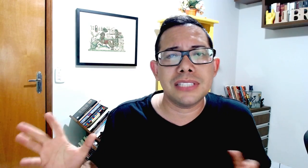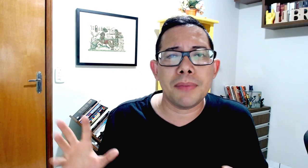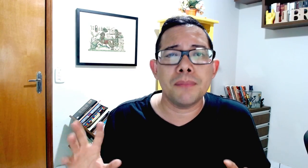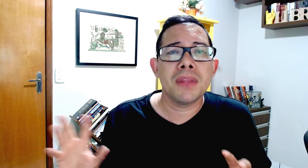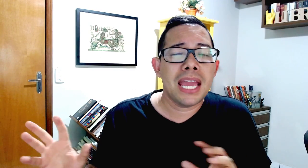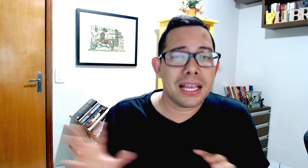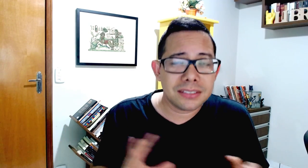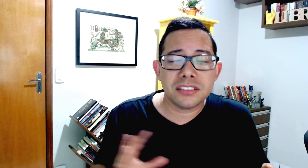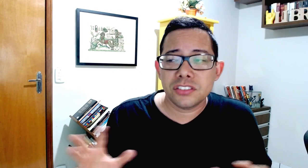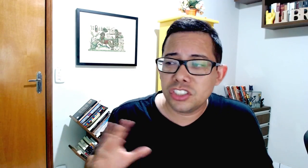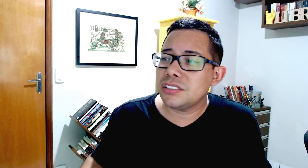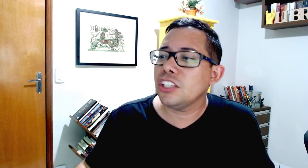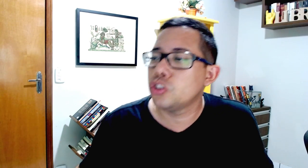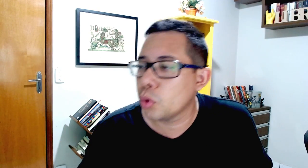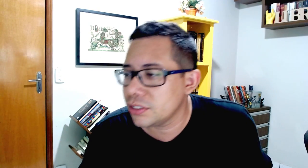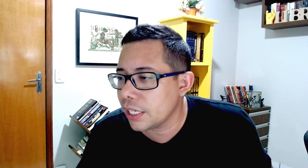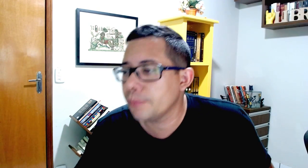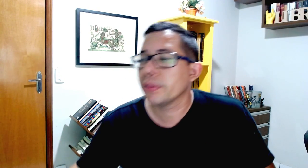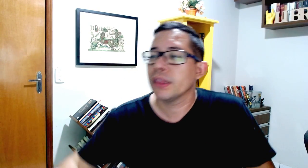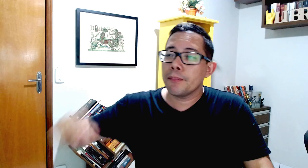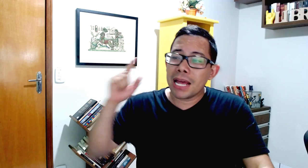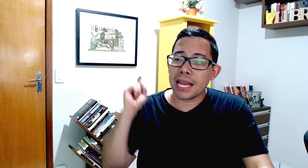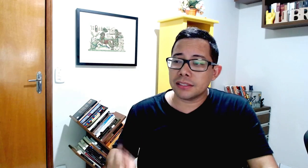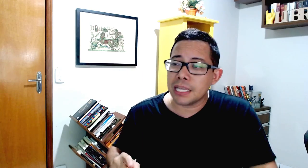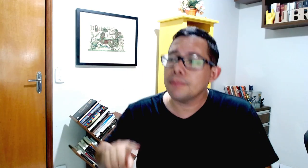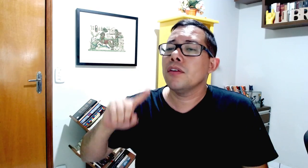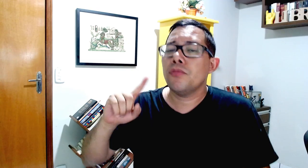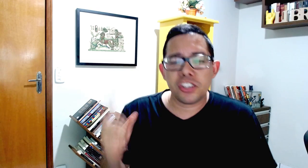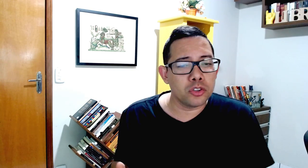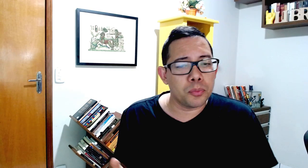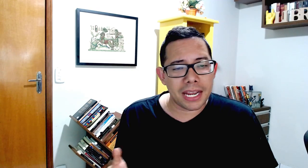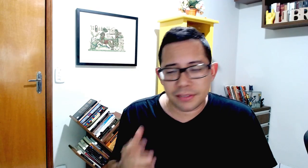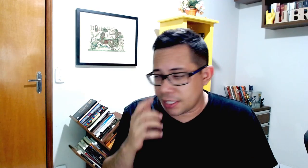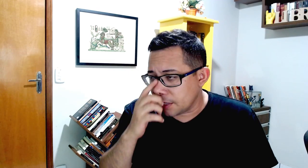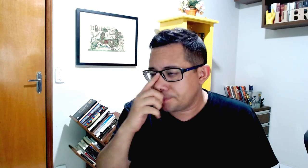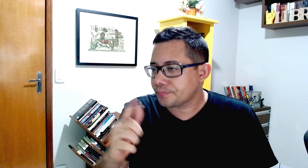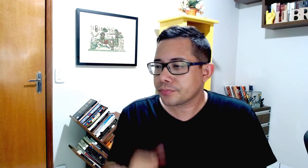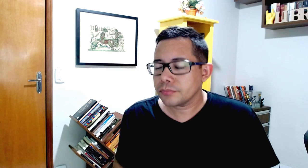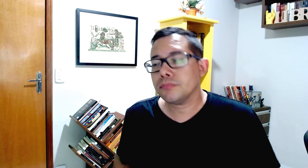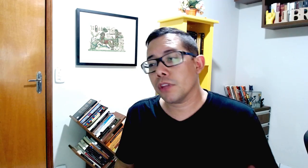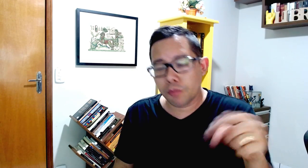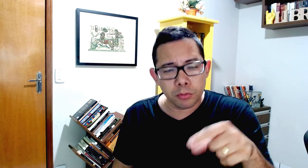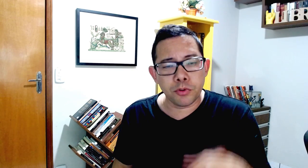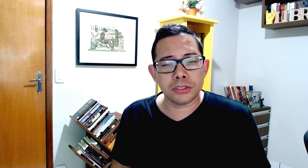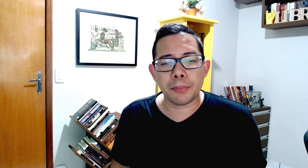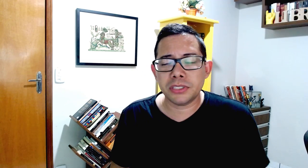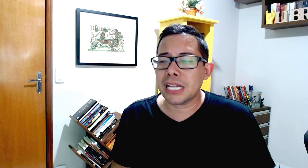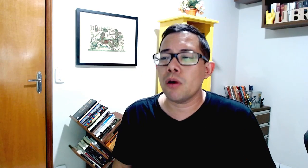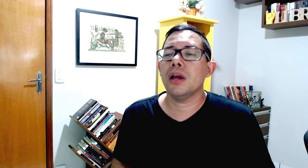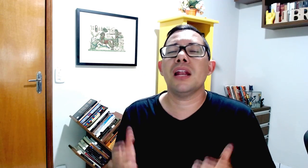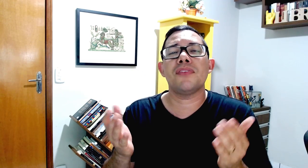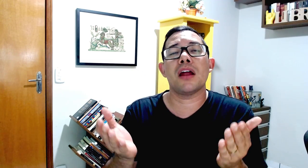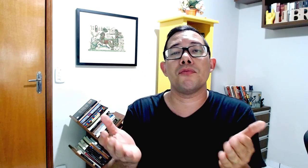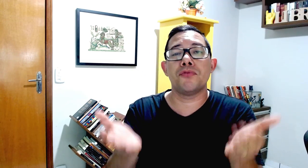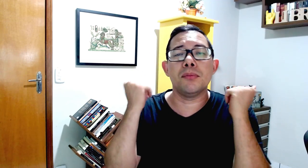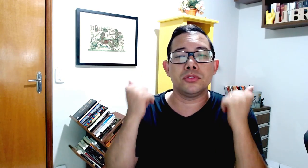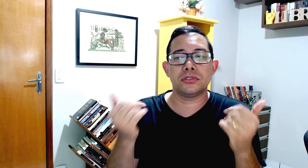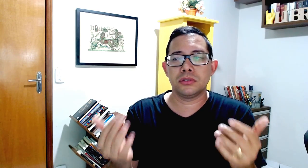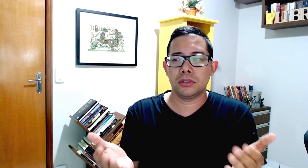a gente saber essas distinções aí beleza fechando parentes aqui vamos voltar para o final ela fala vamos